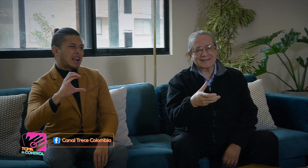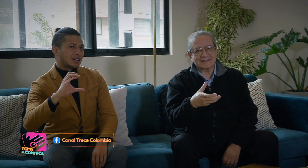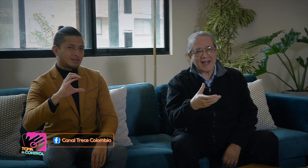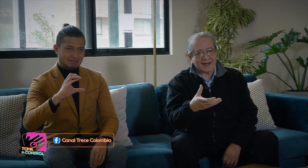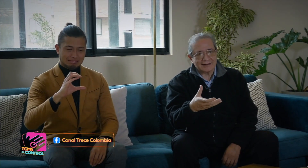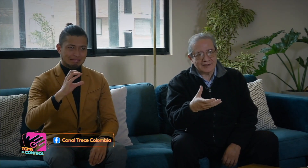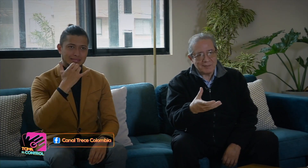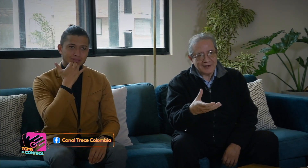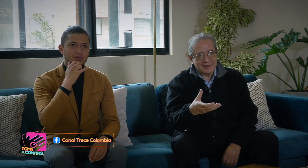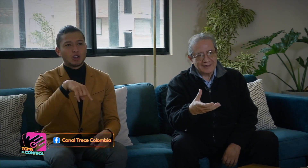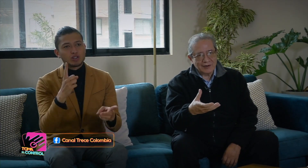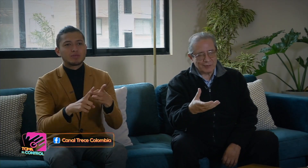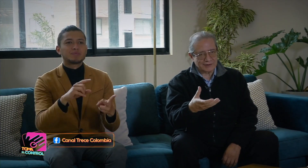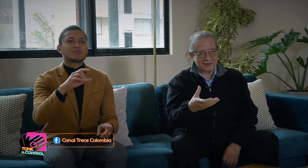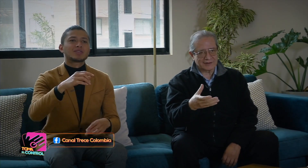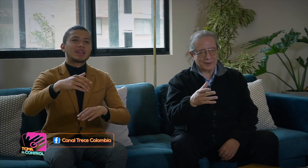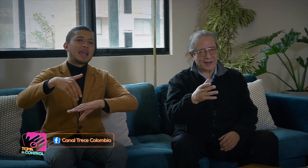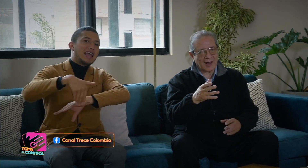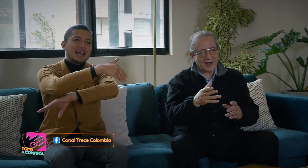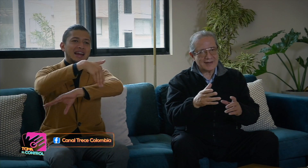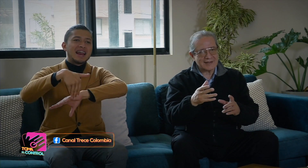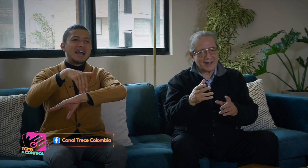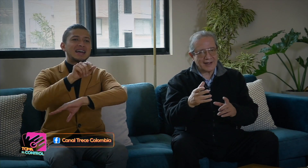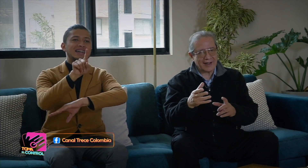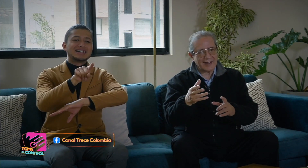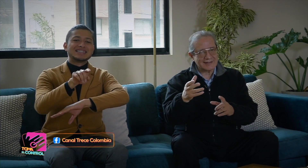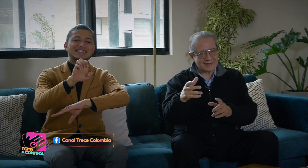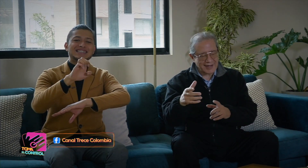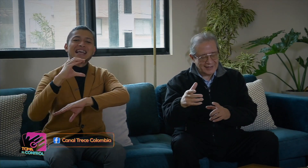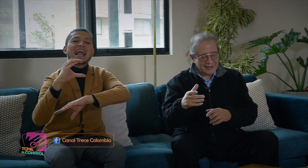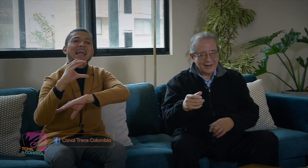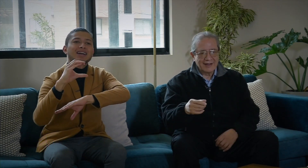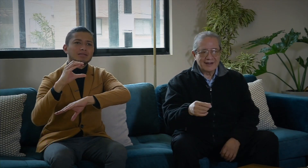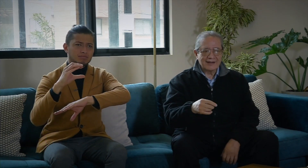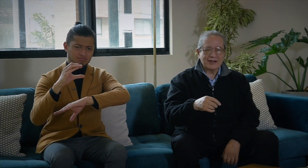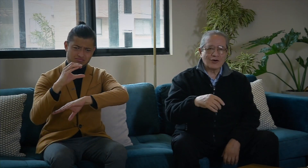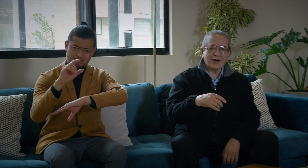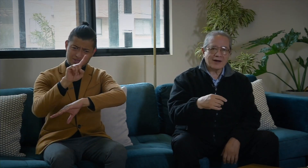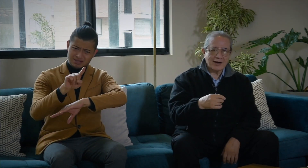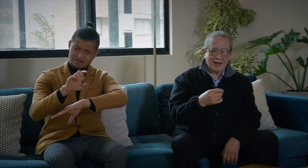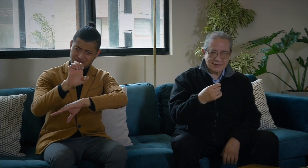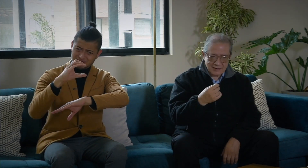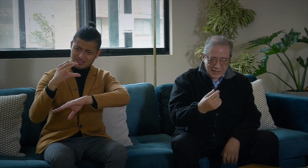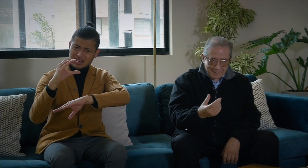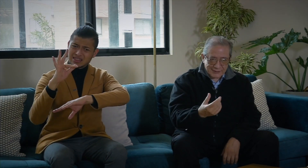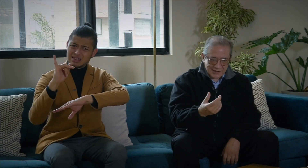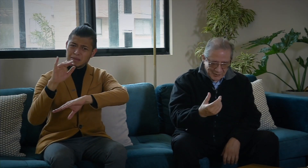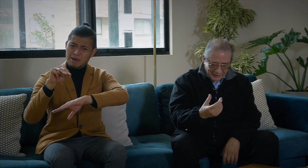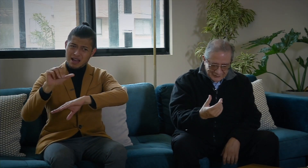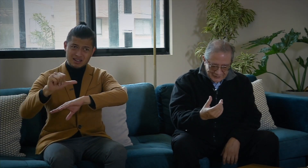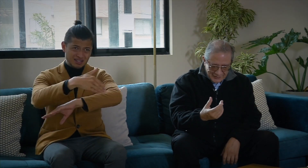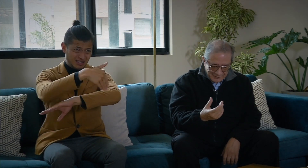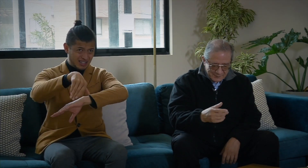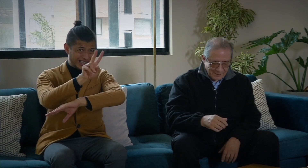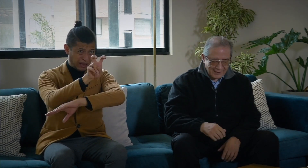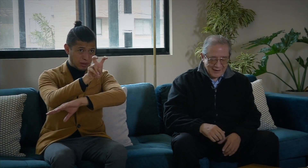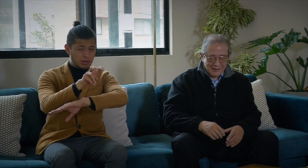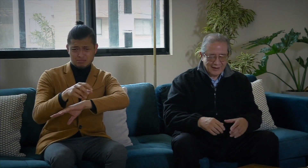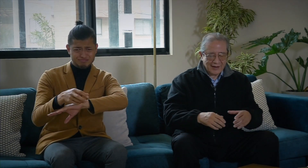carrera séptima, como si se escribiera SEC y no carrera séptima,